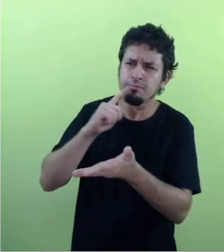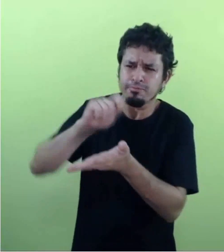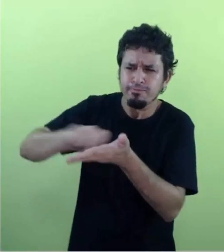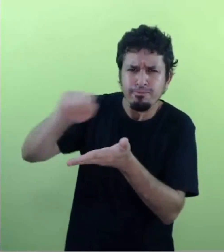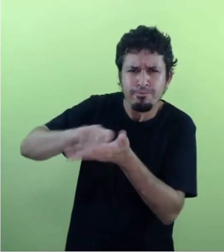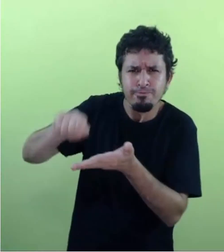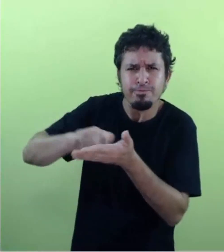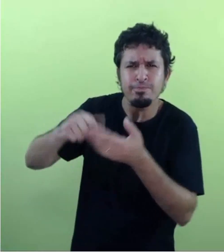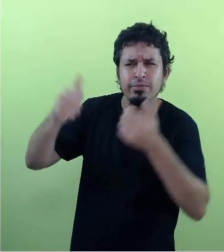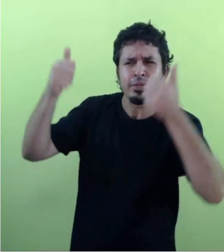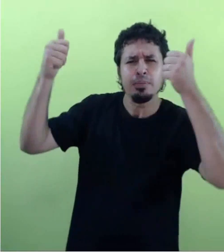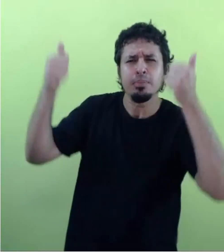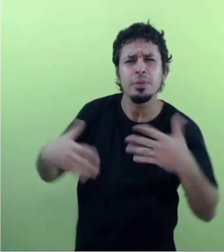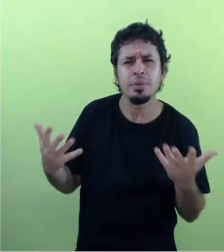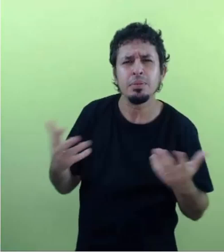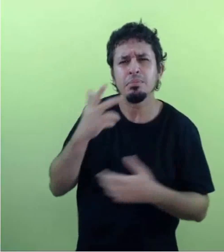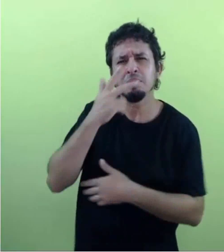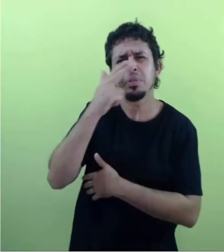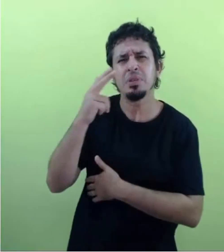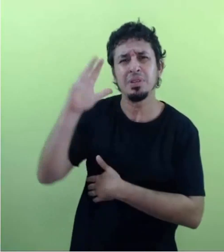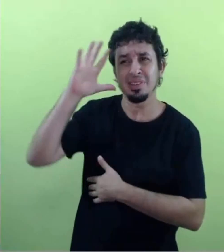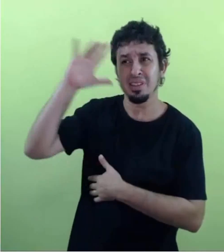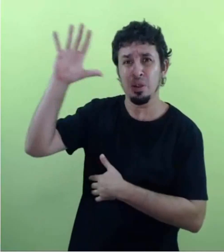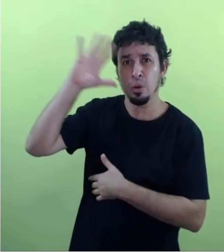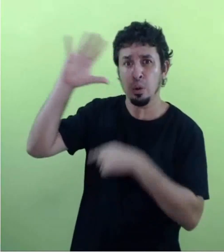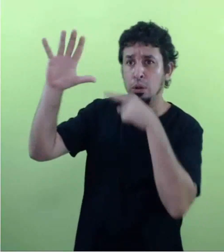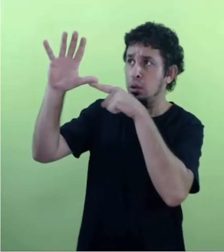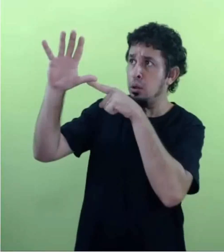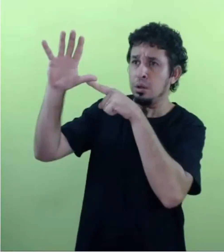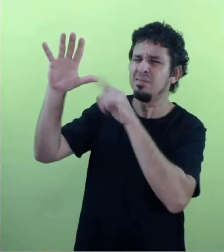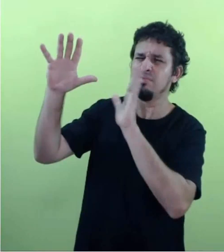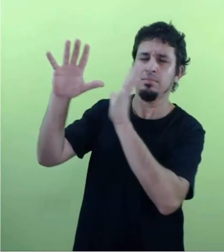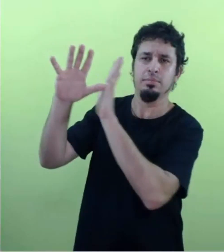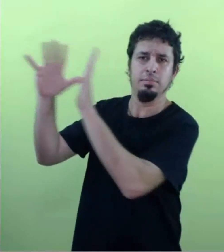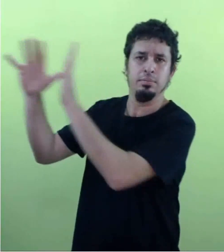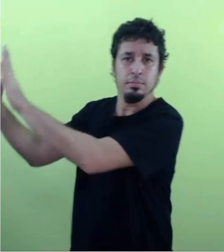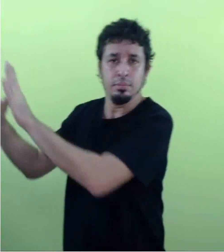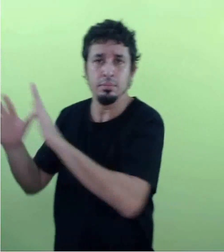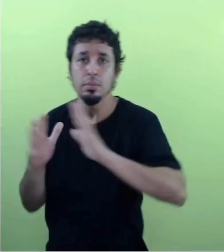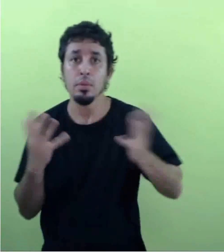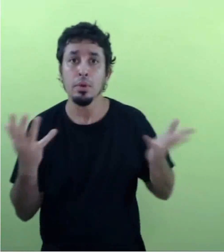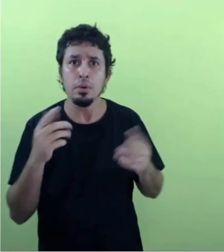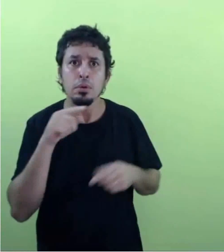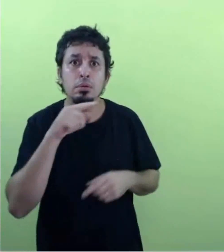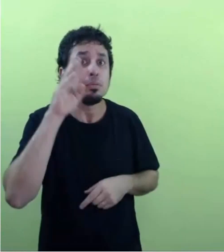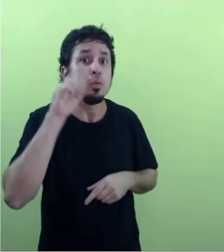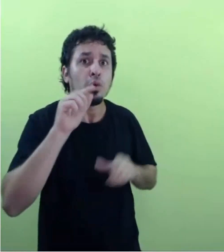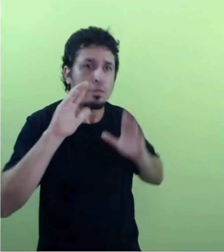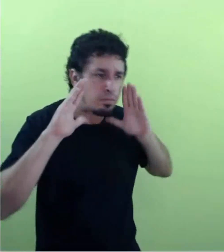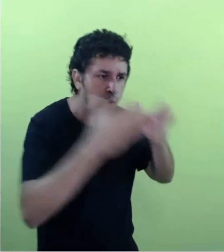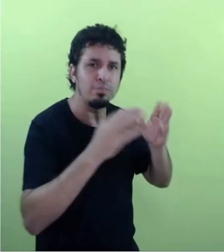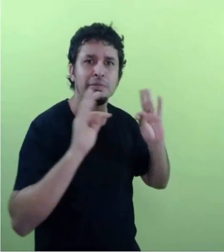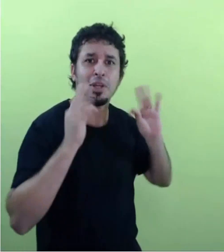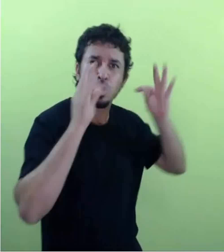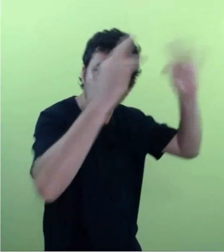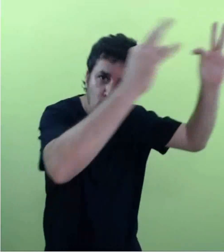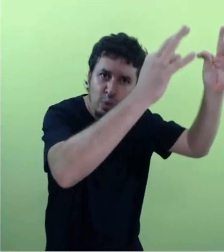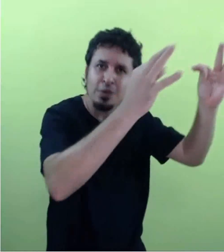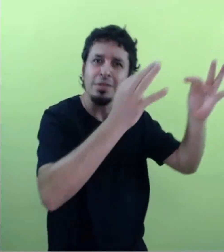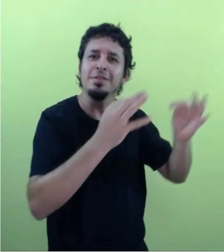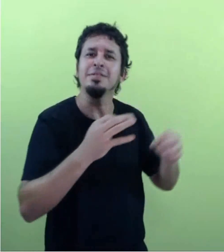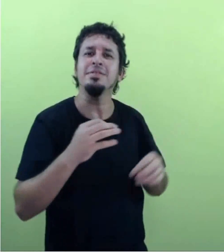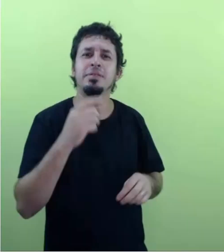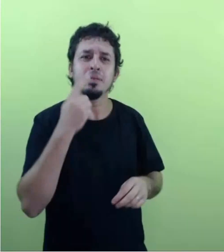pessoas surdas, ignorando tal dificuldade teórica, com o avanço das tecnologias, observa-se